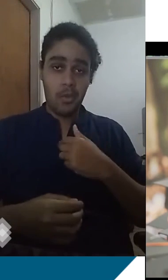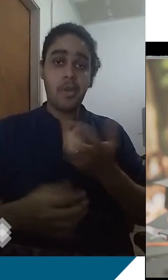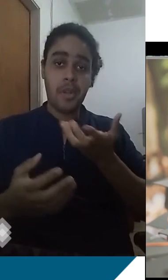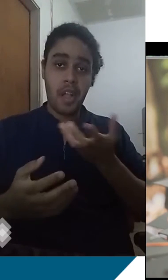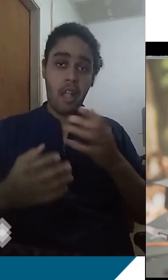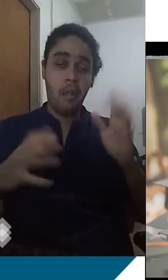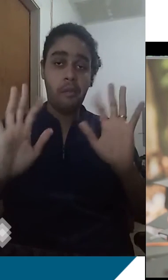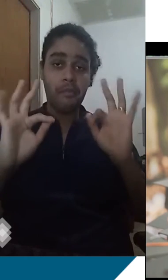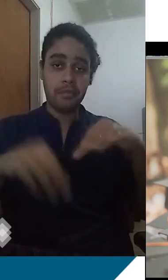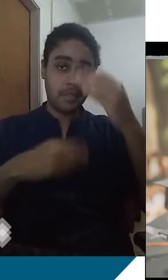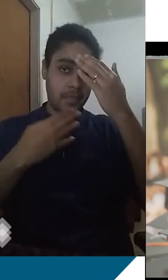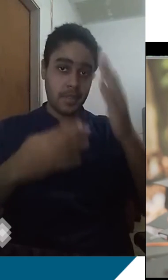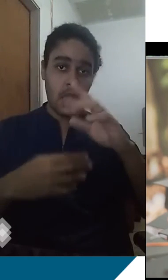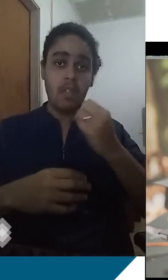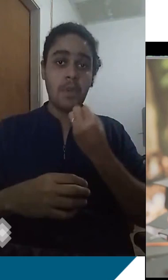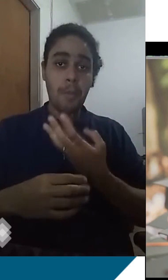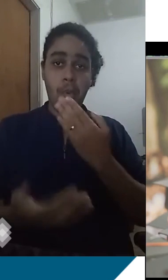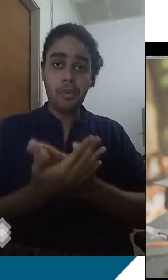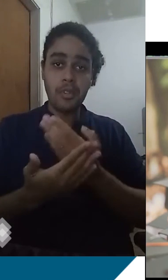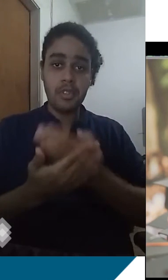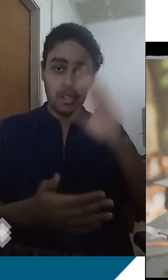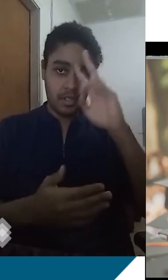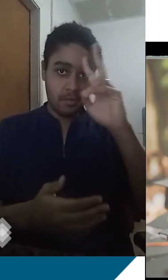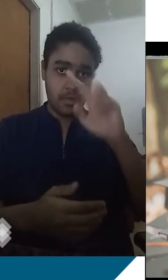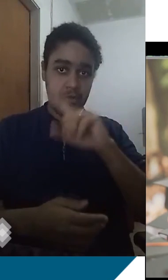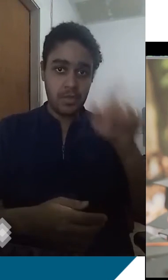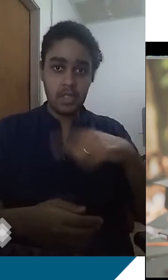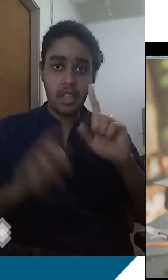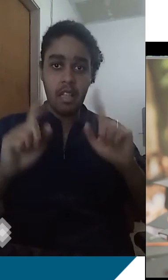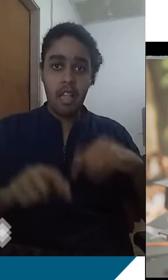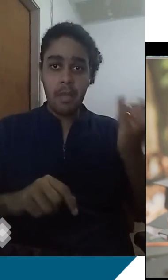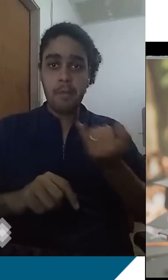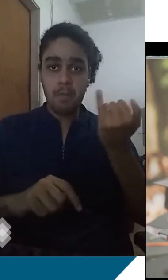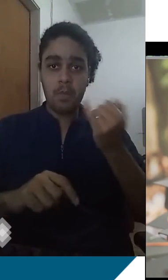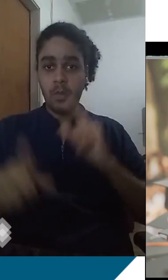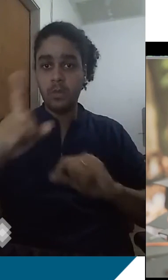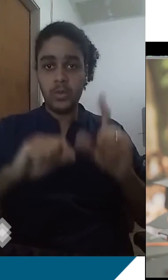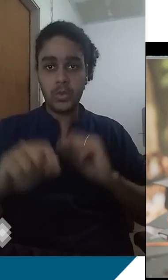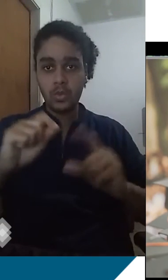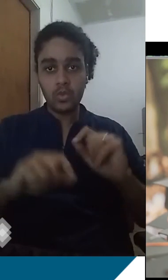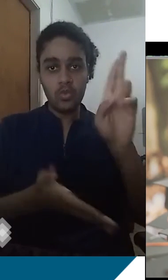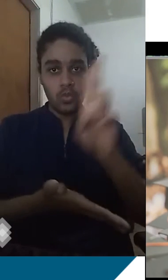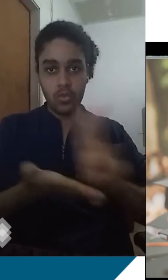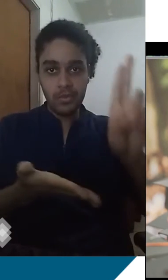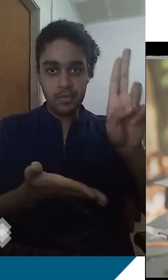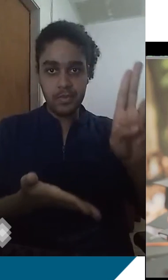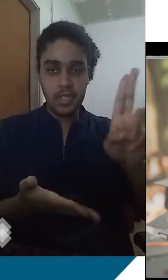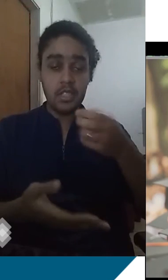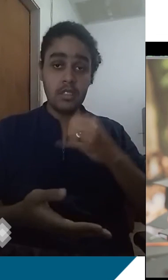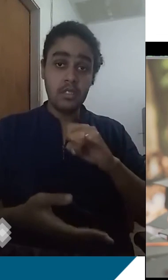E bom, a gente queria terminar agradecendo, tá? Desejar bons estudos, lembrar para vocês que é muito importante essa escolha